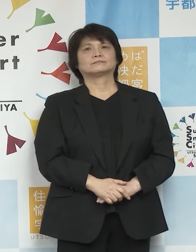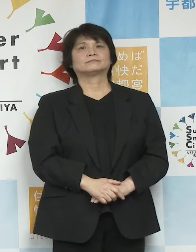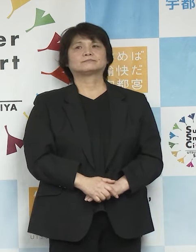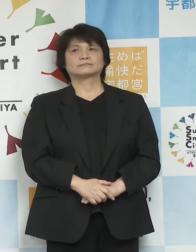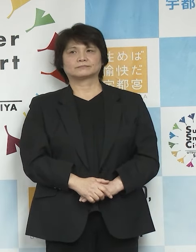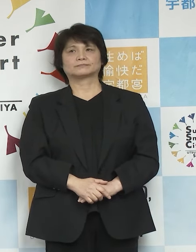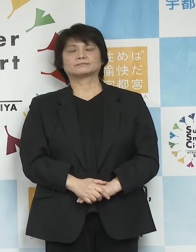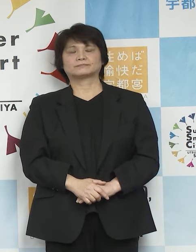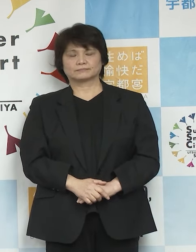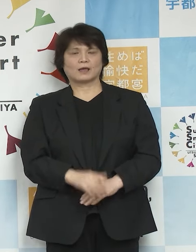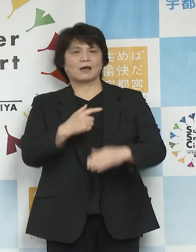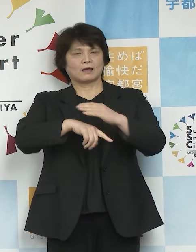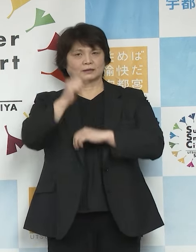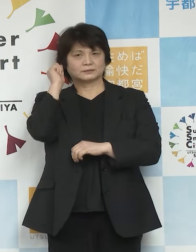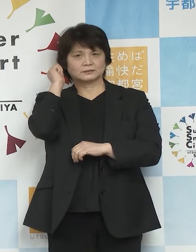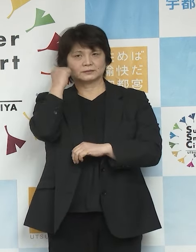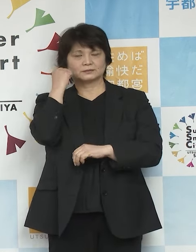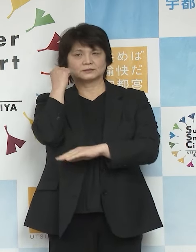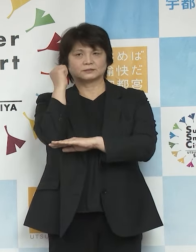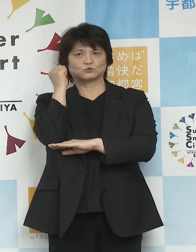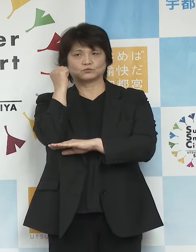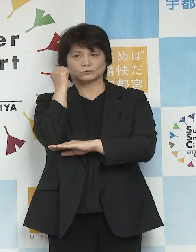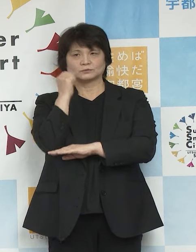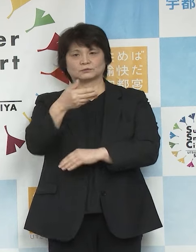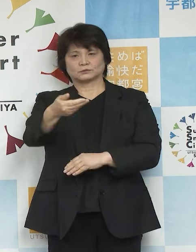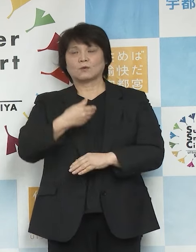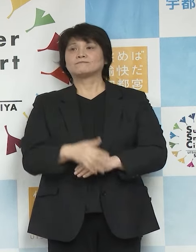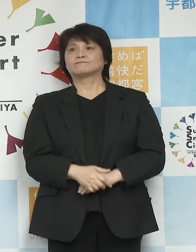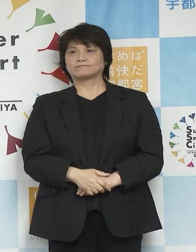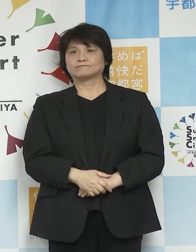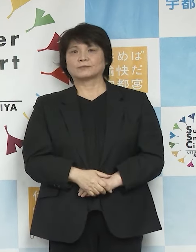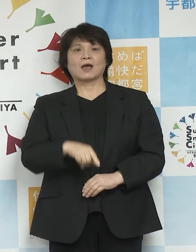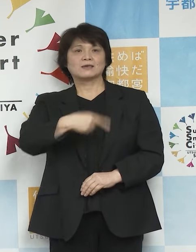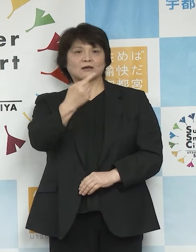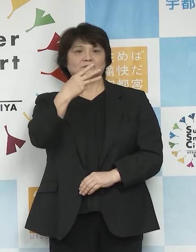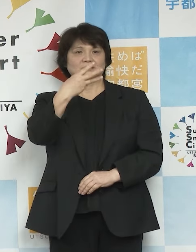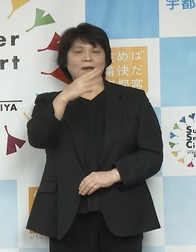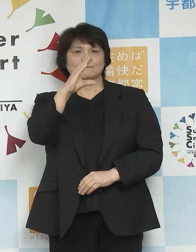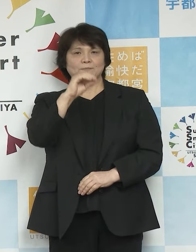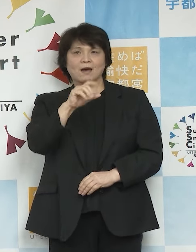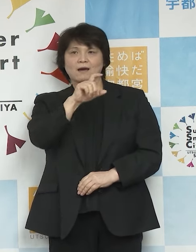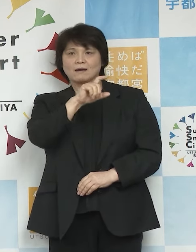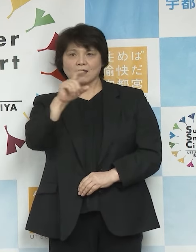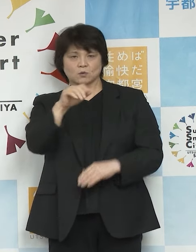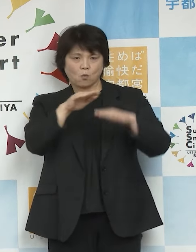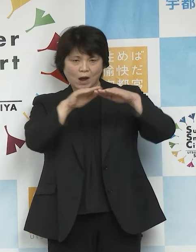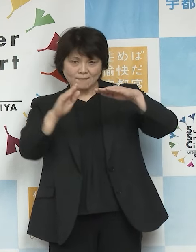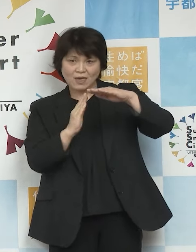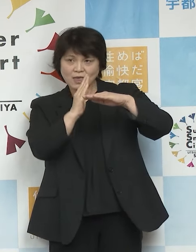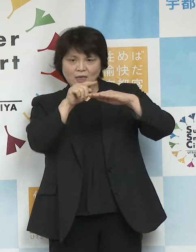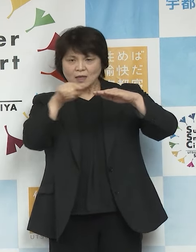はい、朝日新聞山下です。よろしくお願いします。いわゆるですね、103万円の壁の見直しについてお伺いしたいと思います